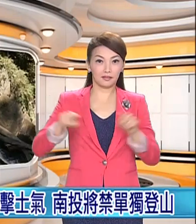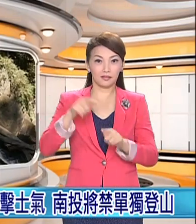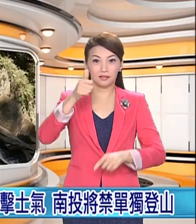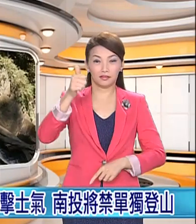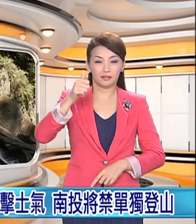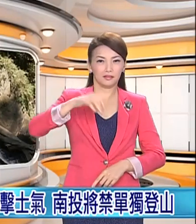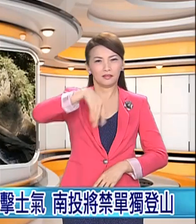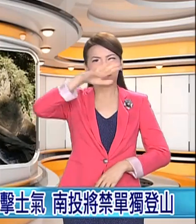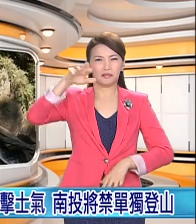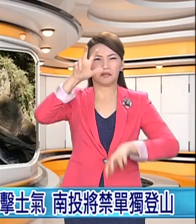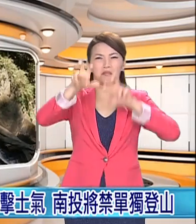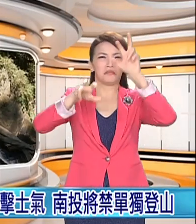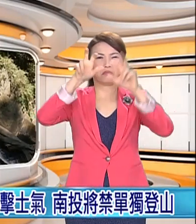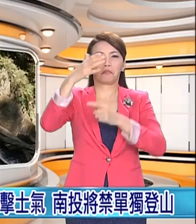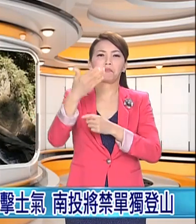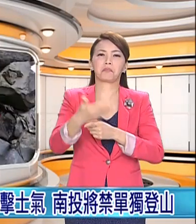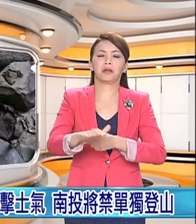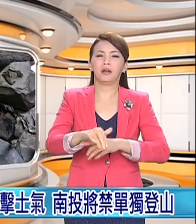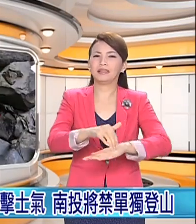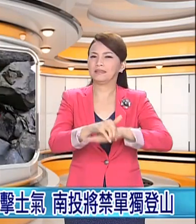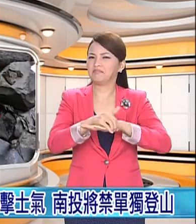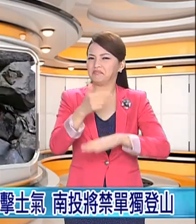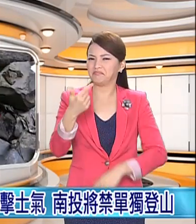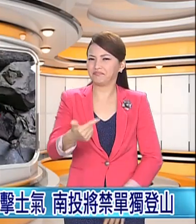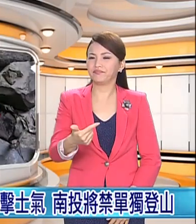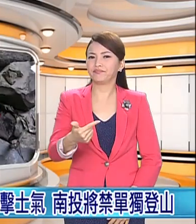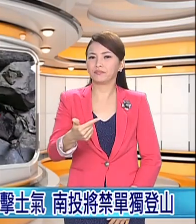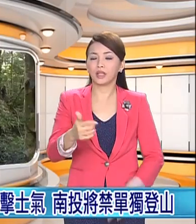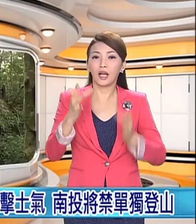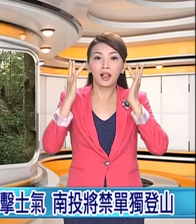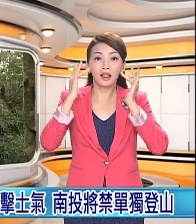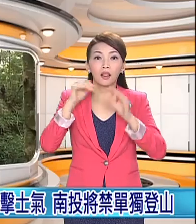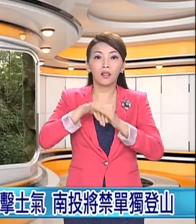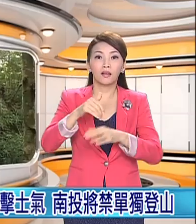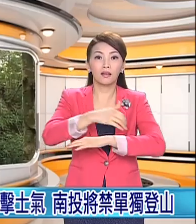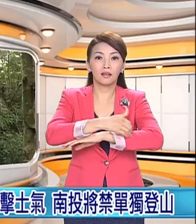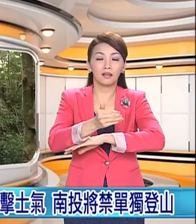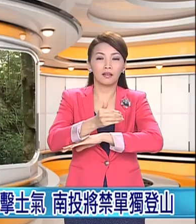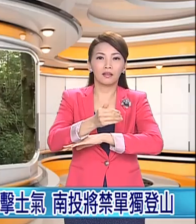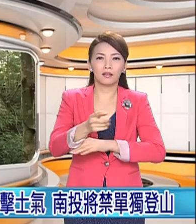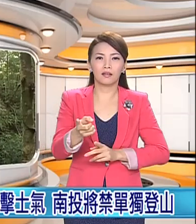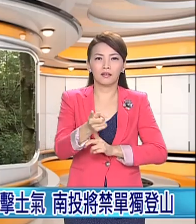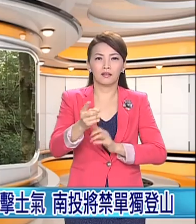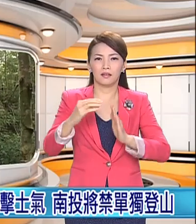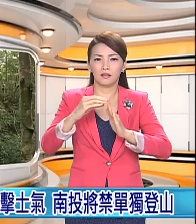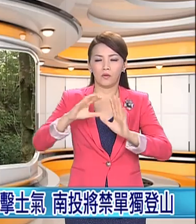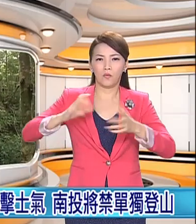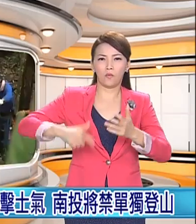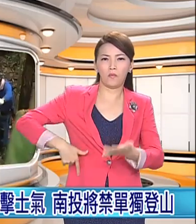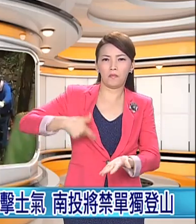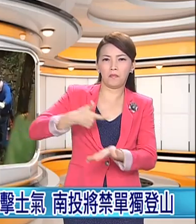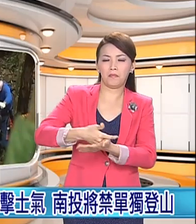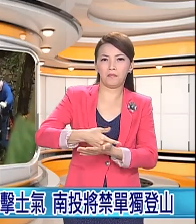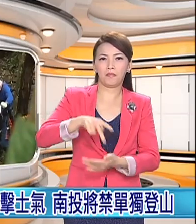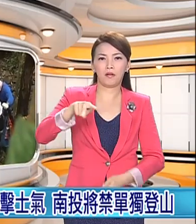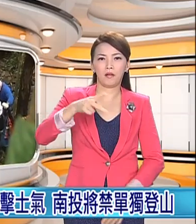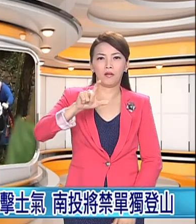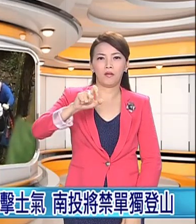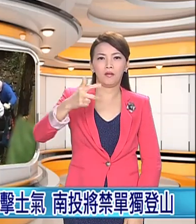防局因为张伯威山难一案遭判国赔267万，许多消防救难